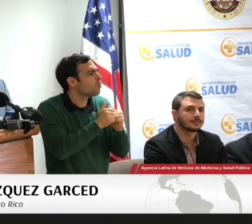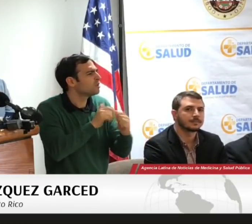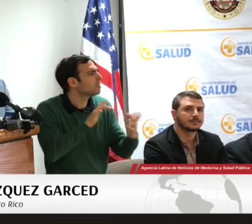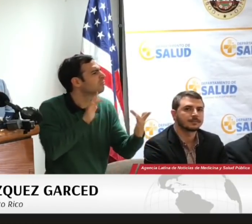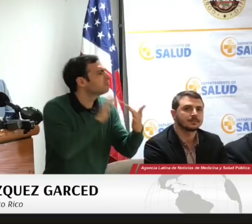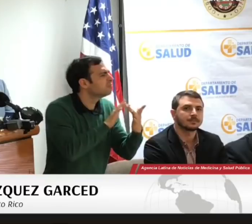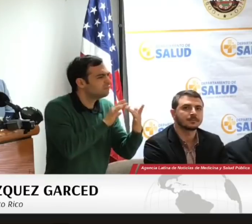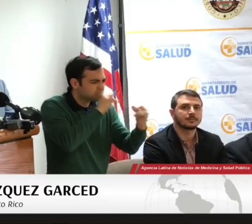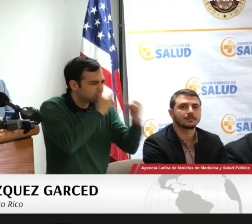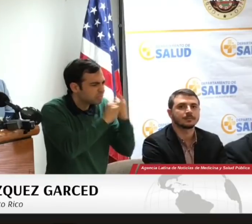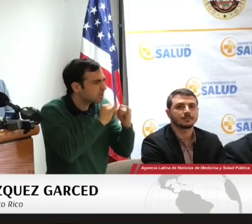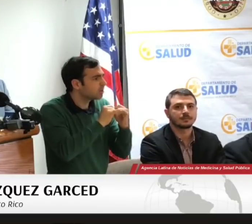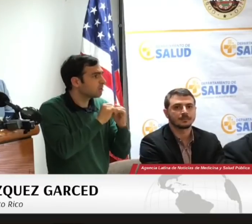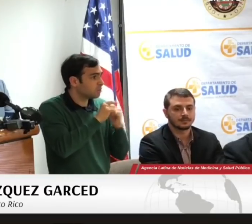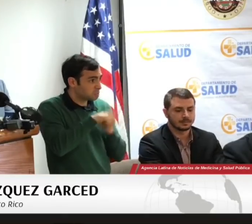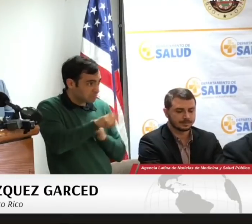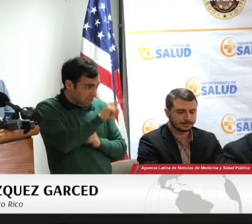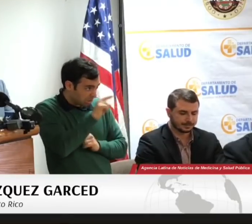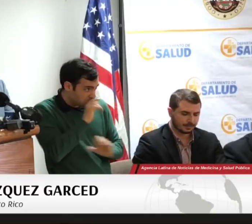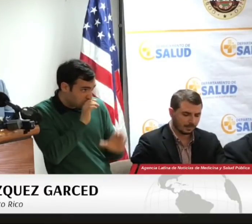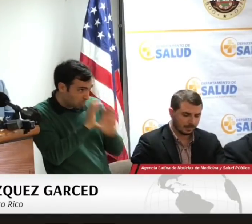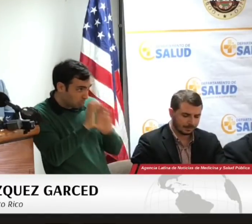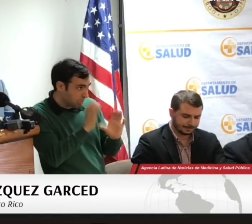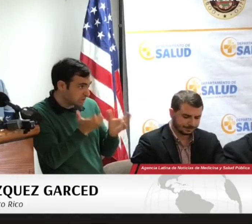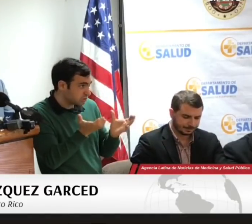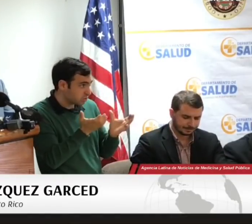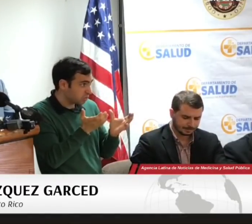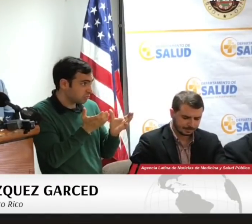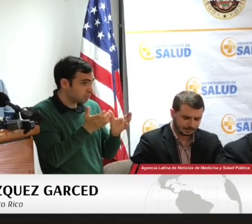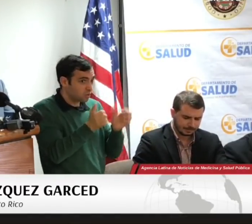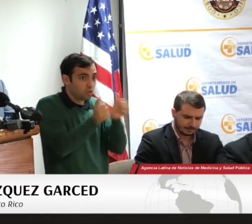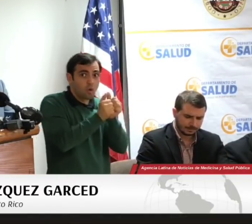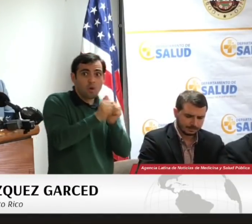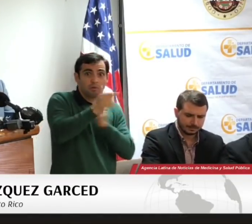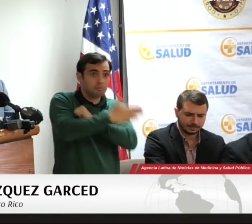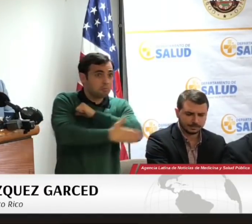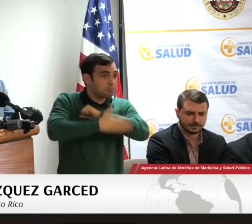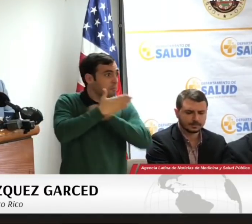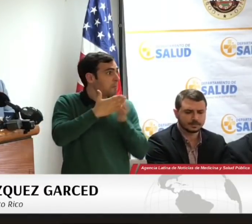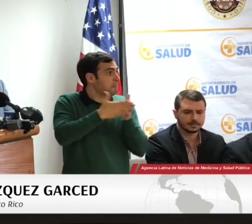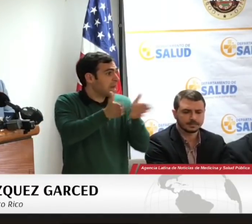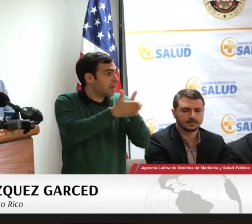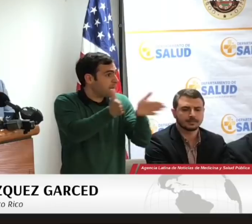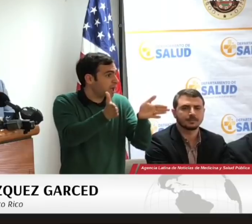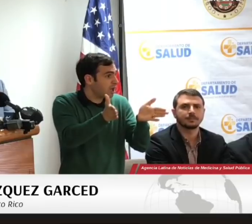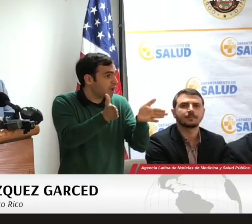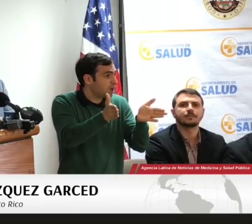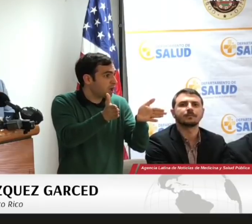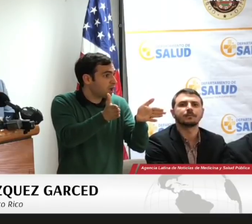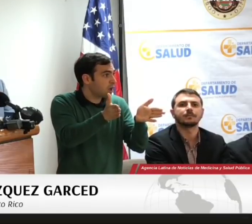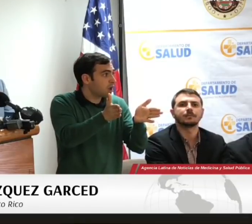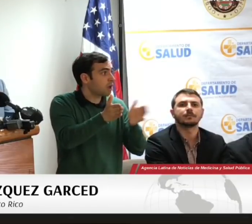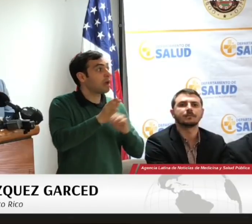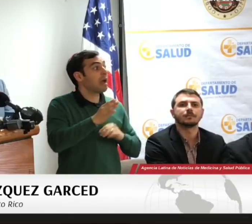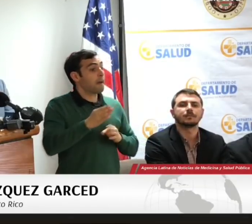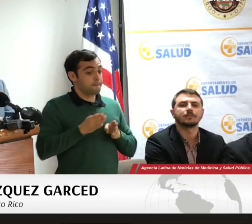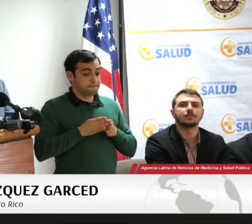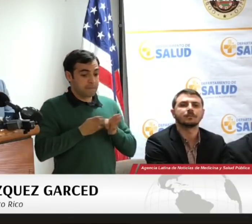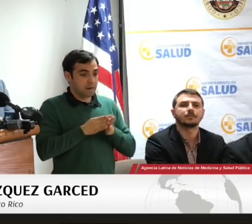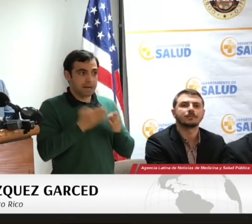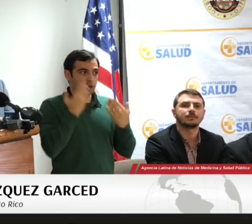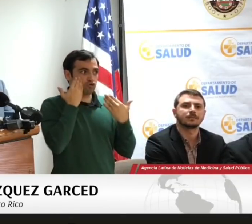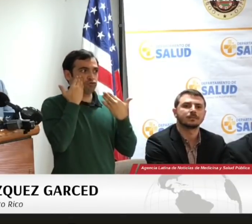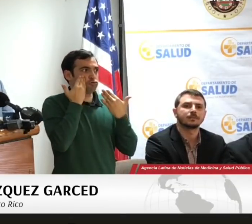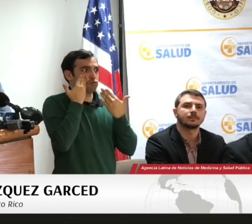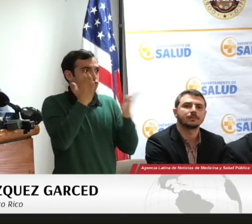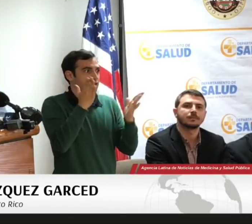entrevista? Y si ustedes también han tenido comunicación con Panamá, porque los han llamado, porque lo último que tuvimos ayer es que Panamá desconoce que